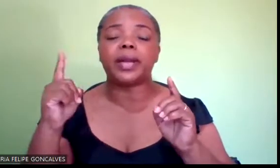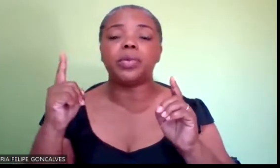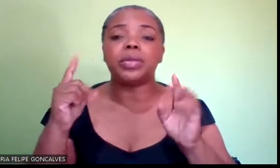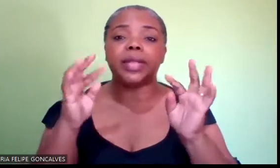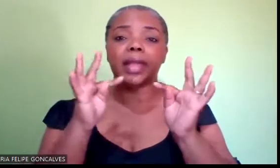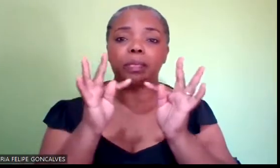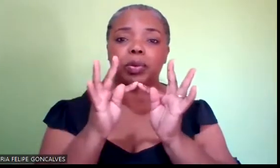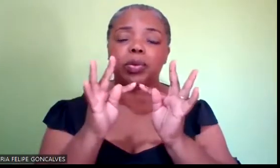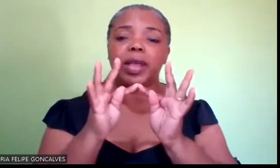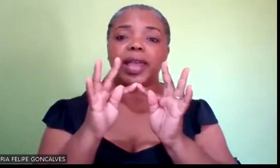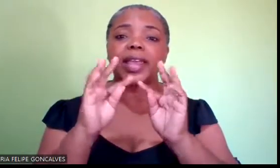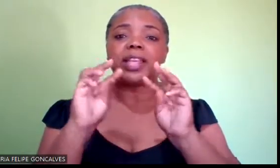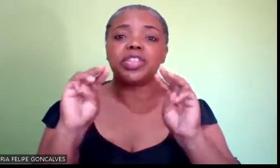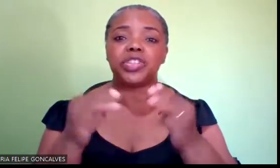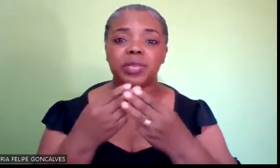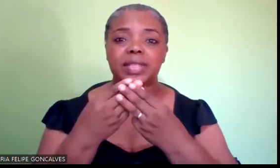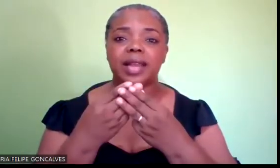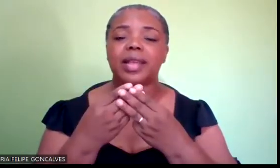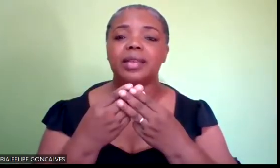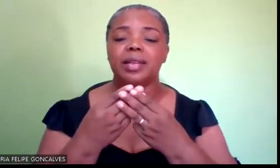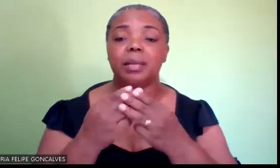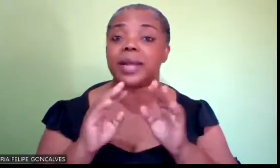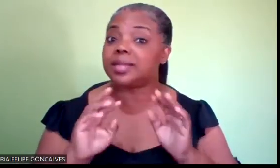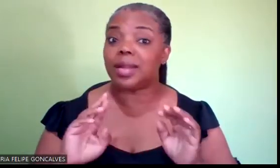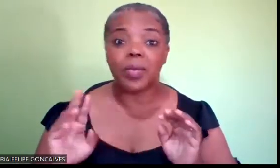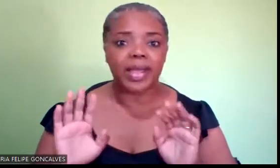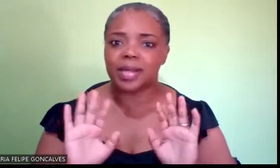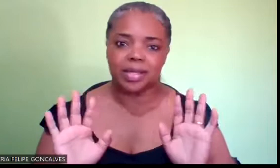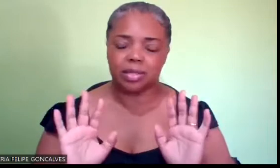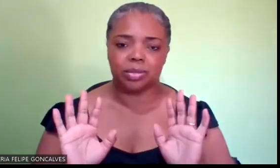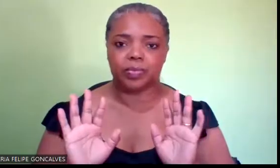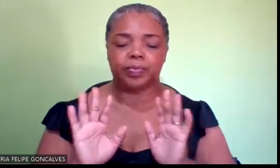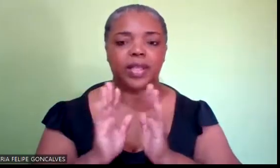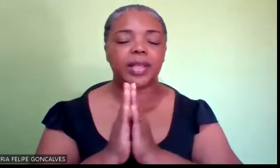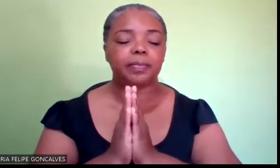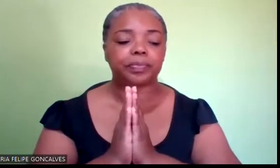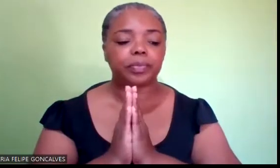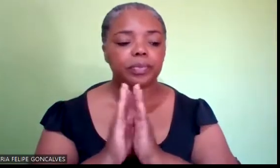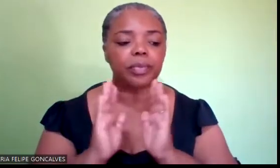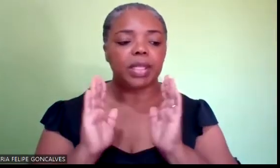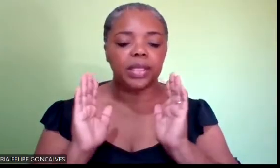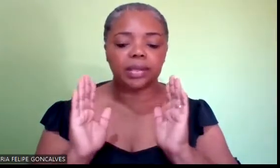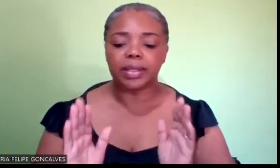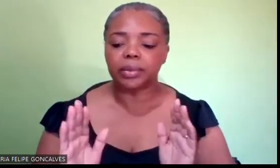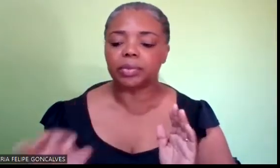o templo em Jerusalém, mas não era isso, né? Então,